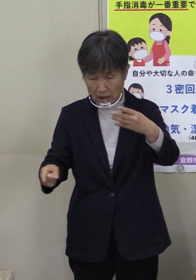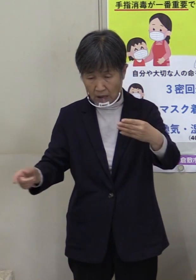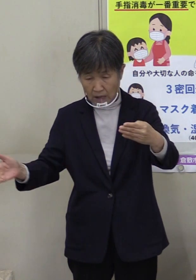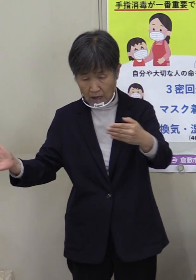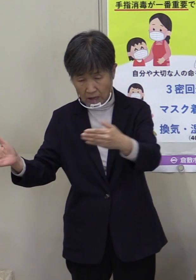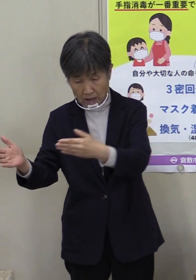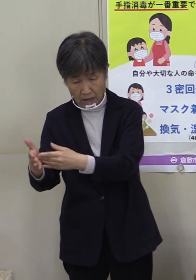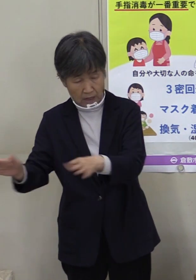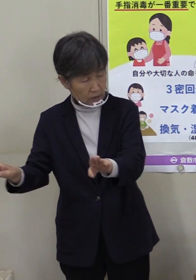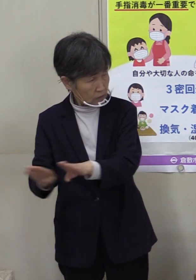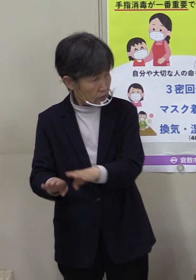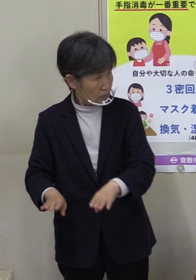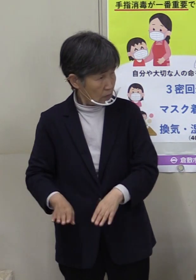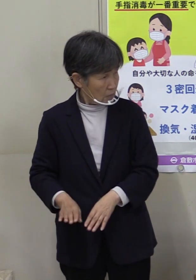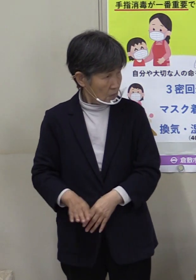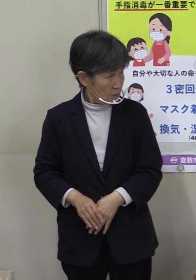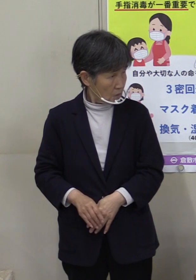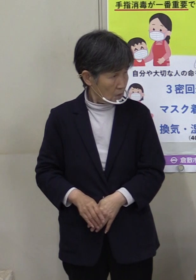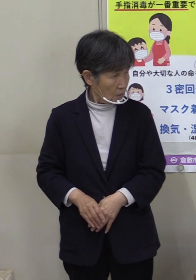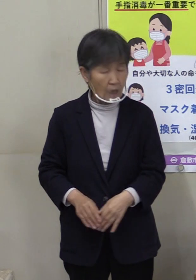から休業されてるんですか。